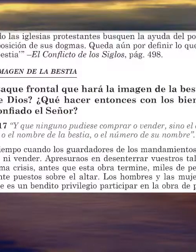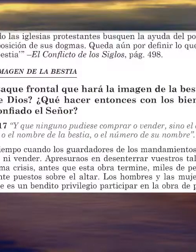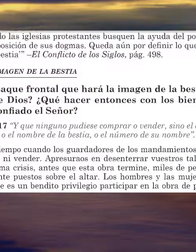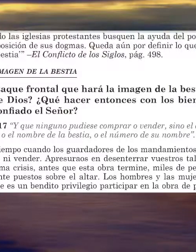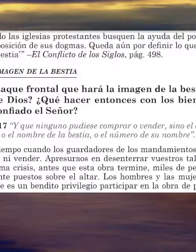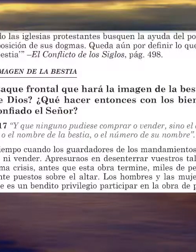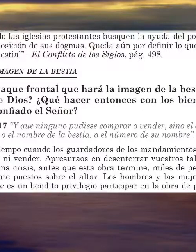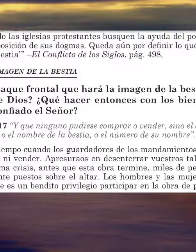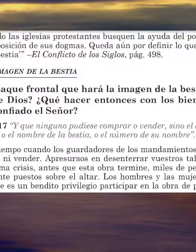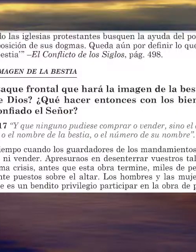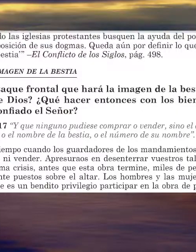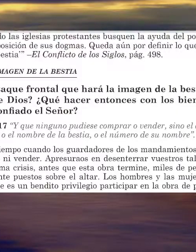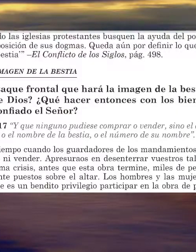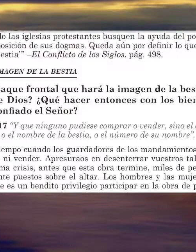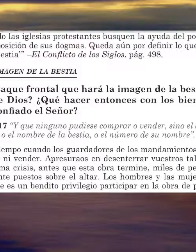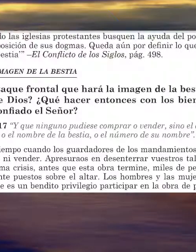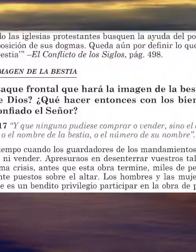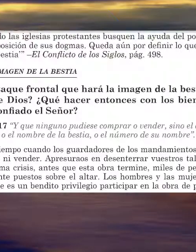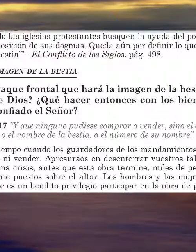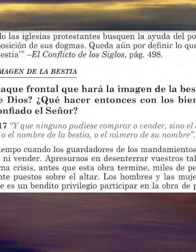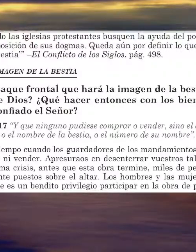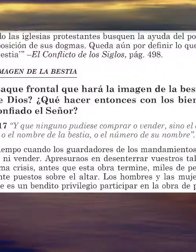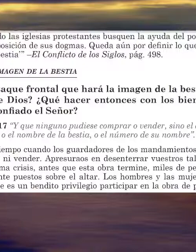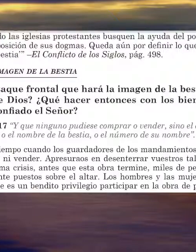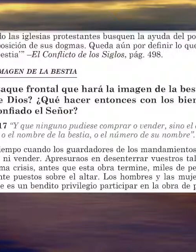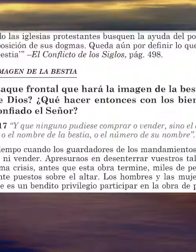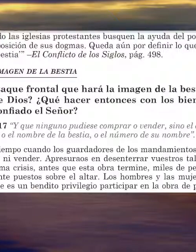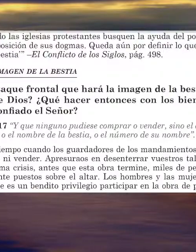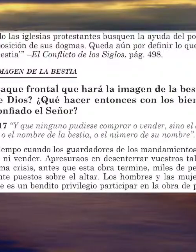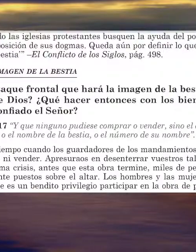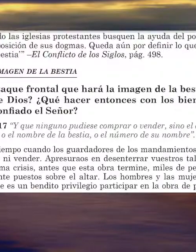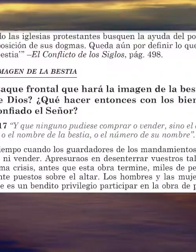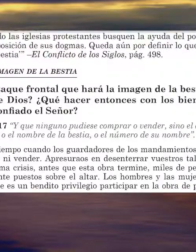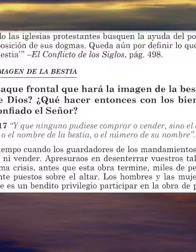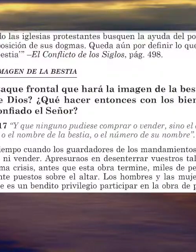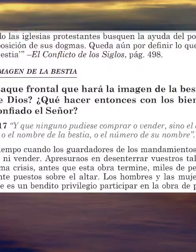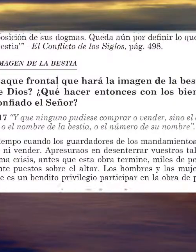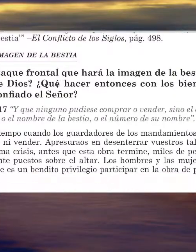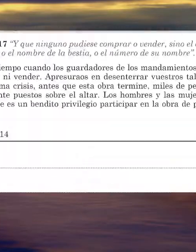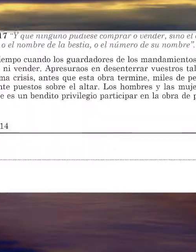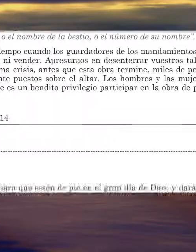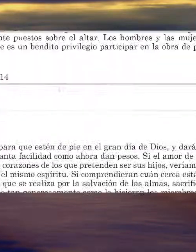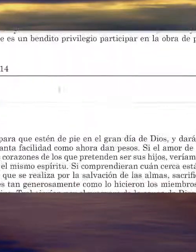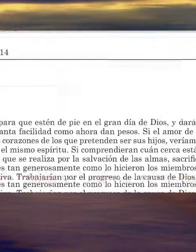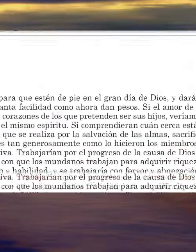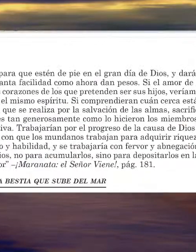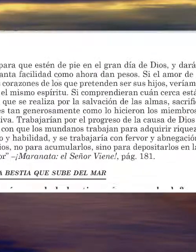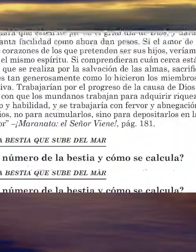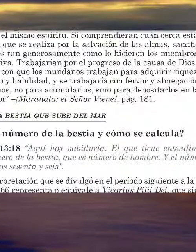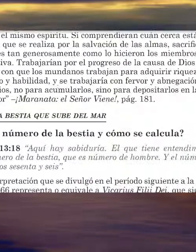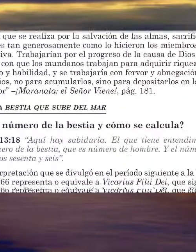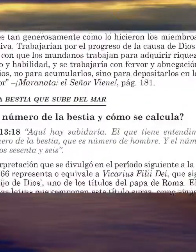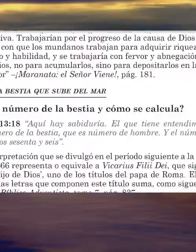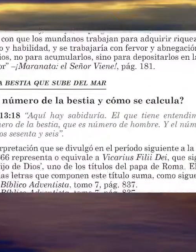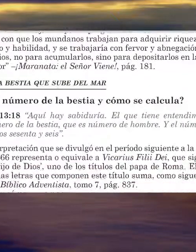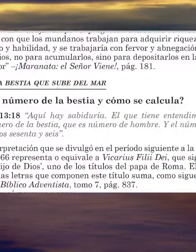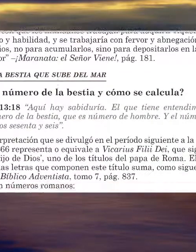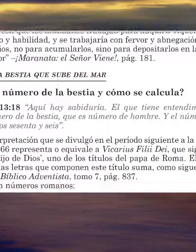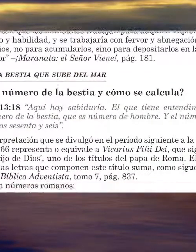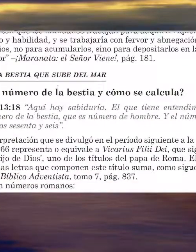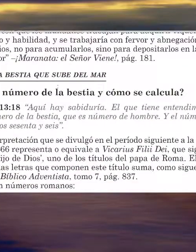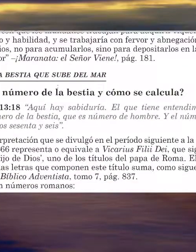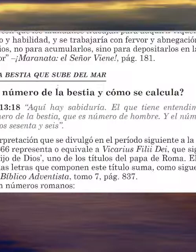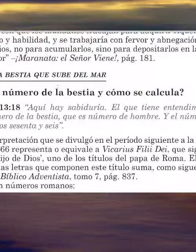bestia prácticamente se vuelven juntos a perseguir los fieles. Siguiendo más